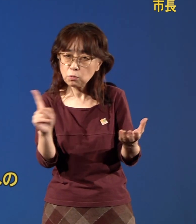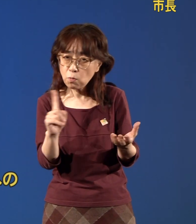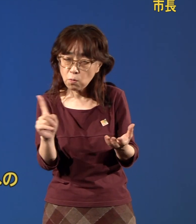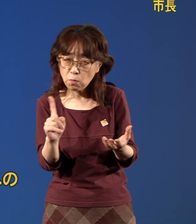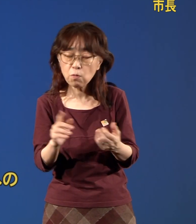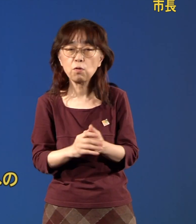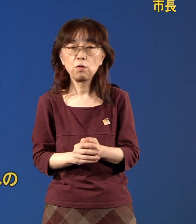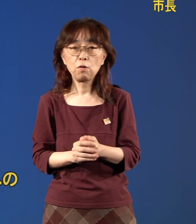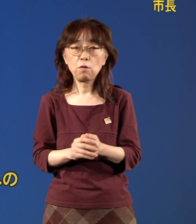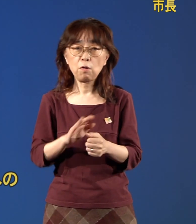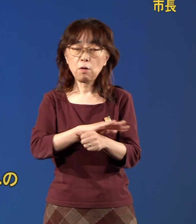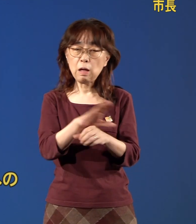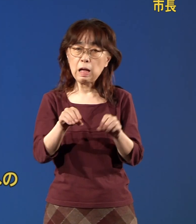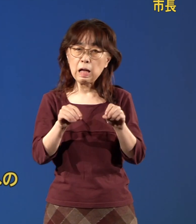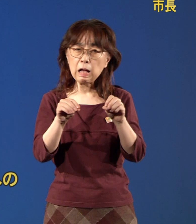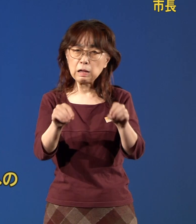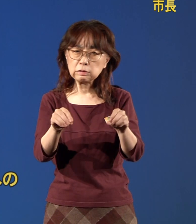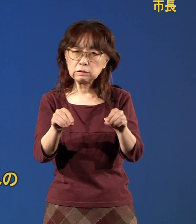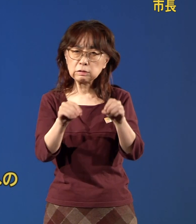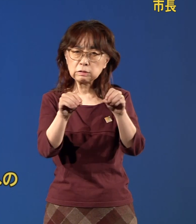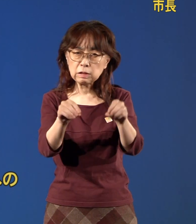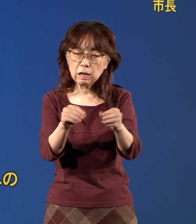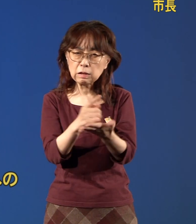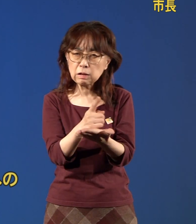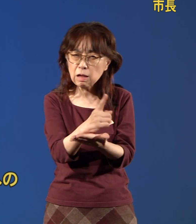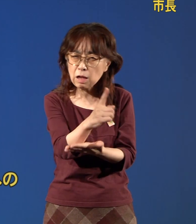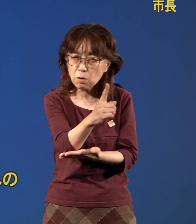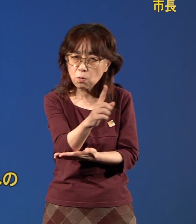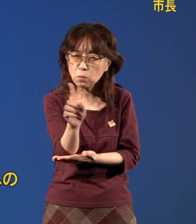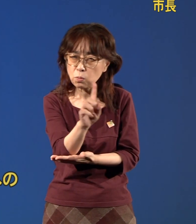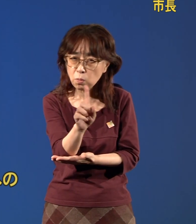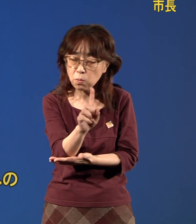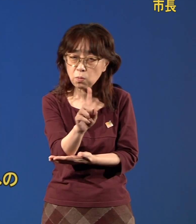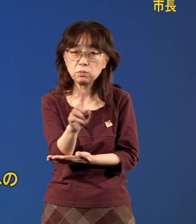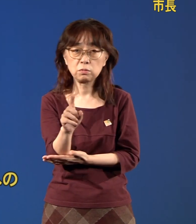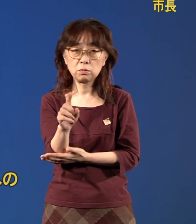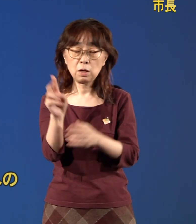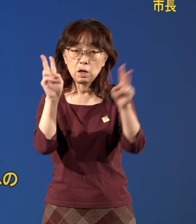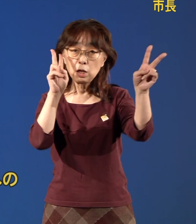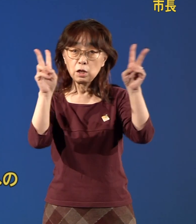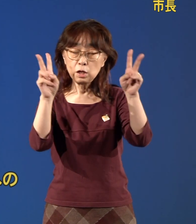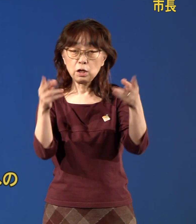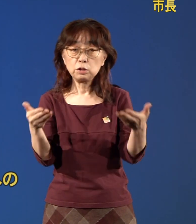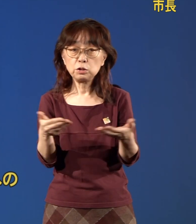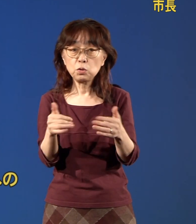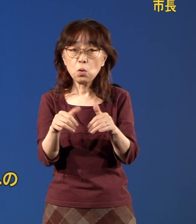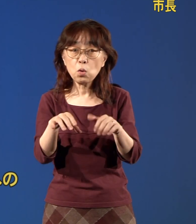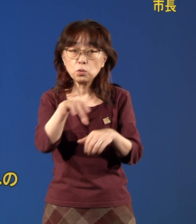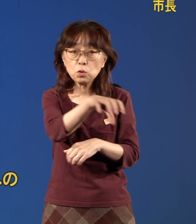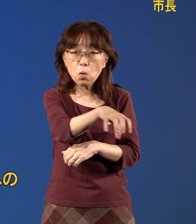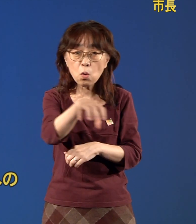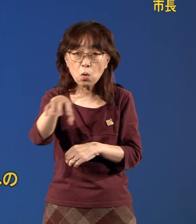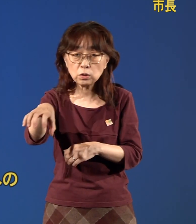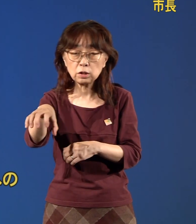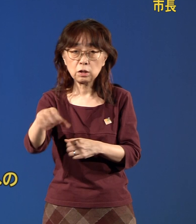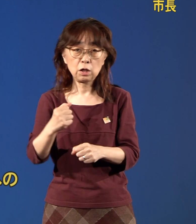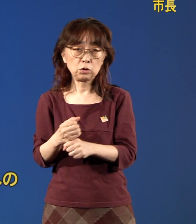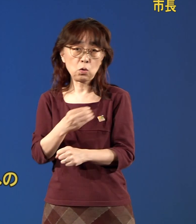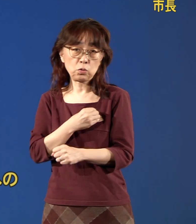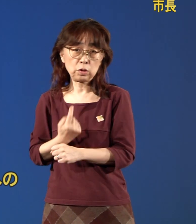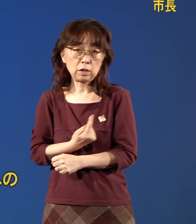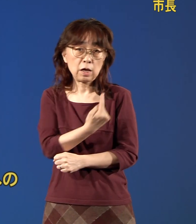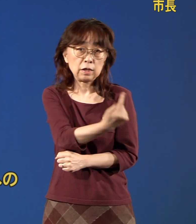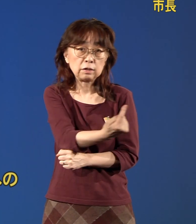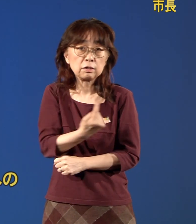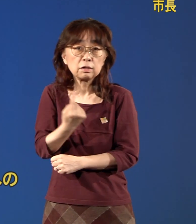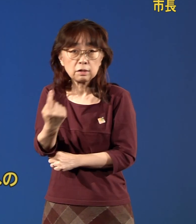はどこに注意をするかということで、かなりその事業所なりに職員が入り込んで対応を取ってます